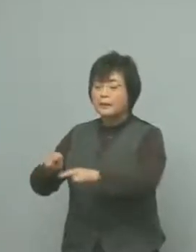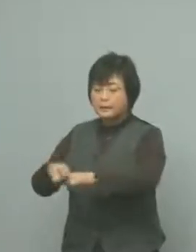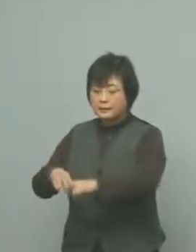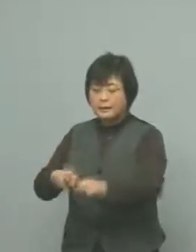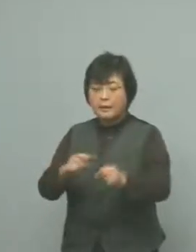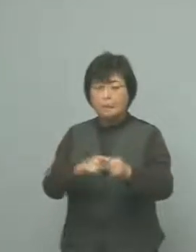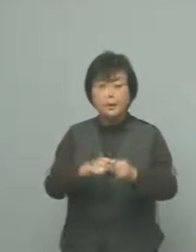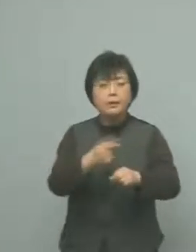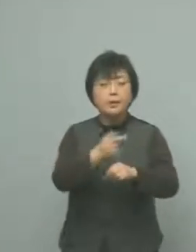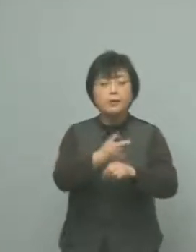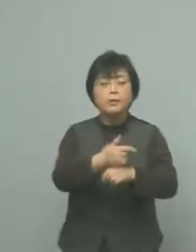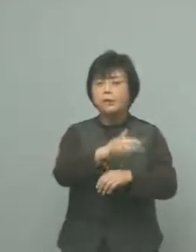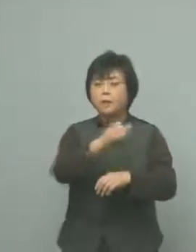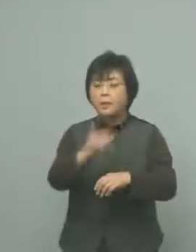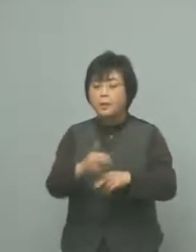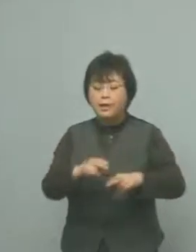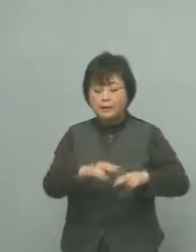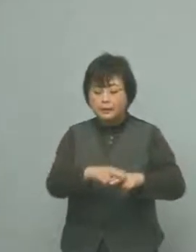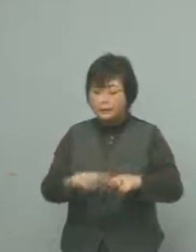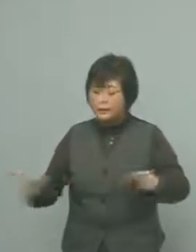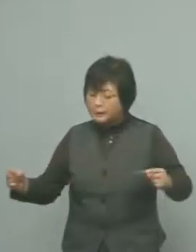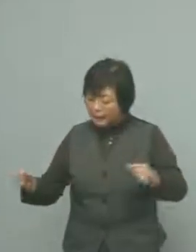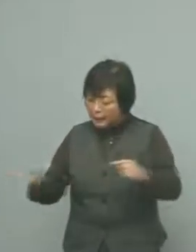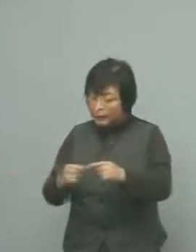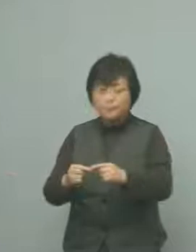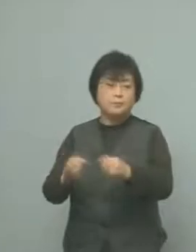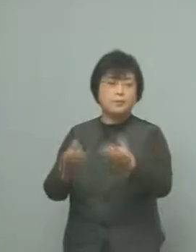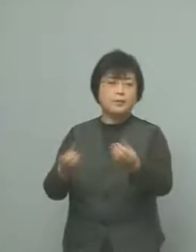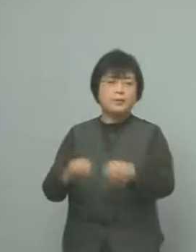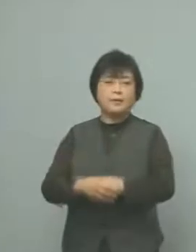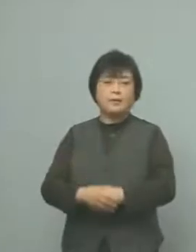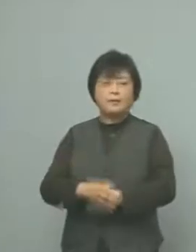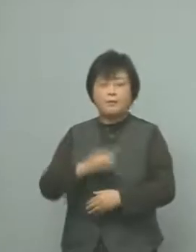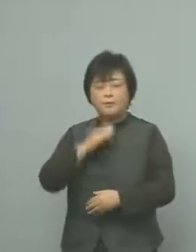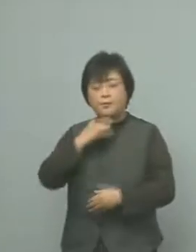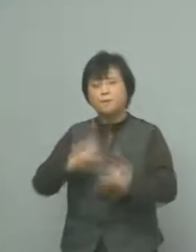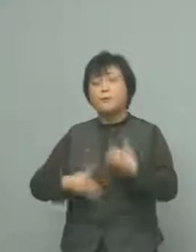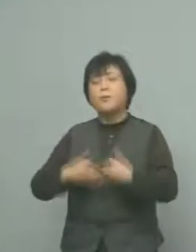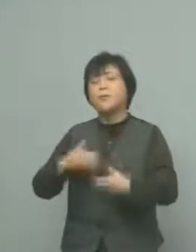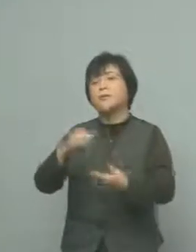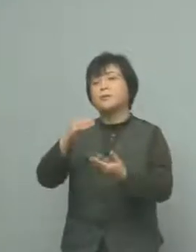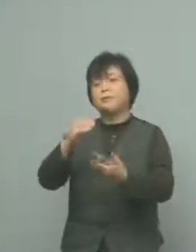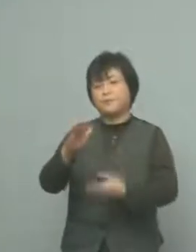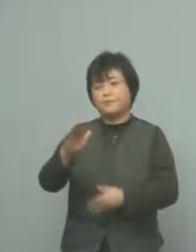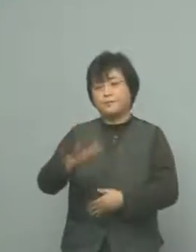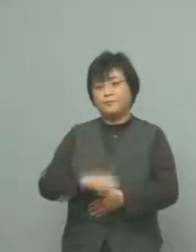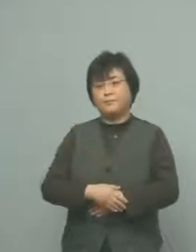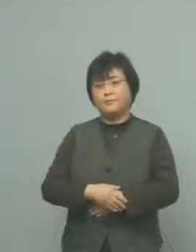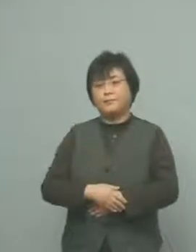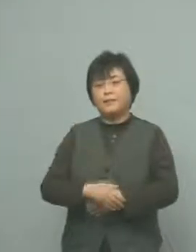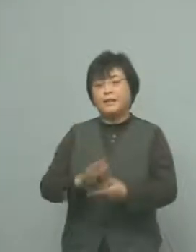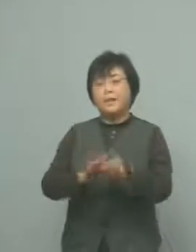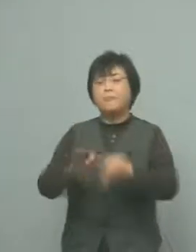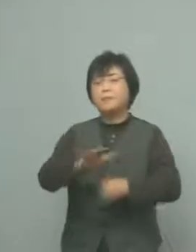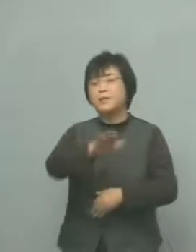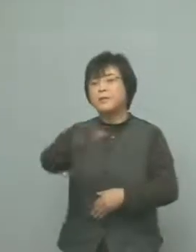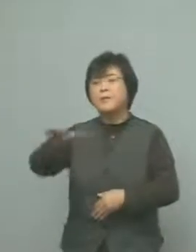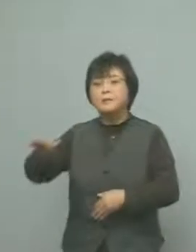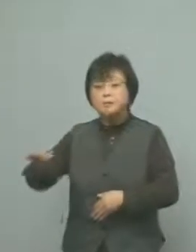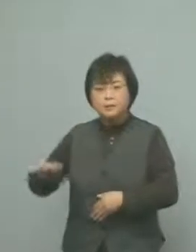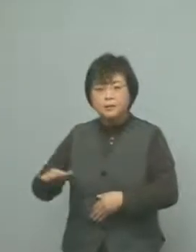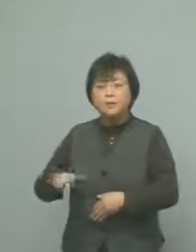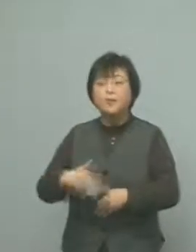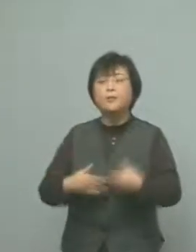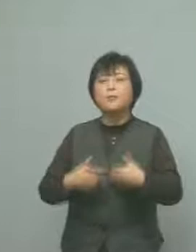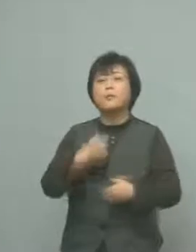山形上山インターチェンジ間が開通いたしました。本当に喜ばしいことでありまして、県民の皆様と喜び